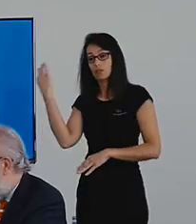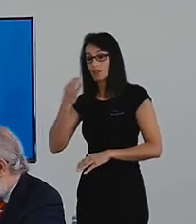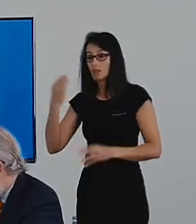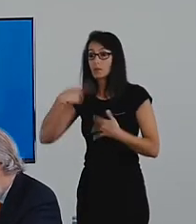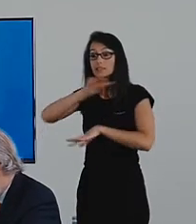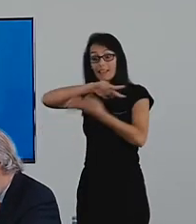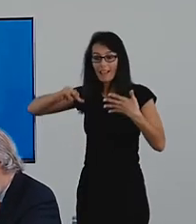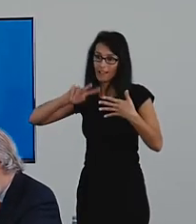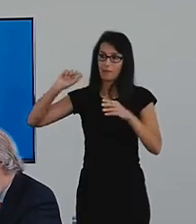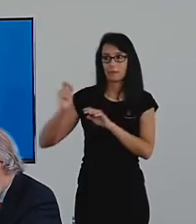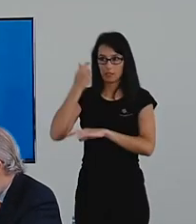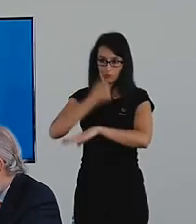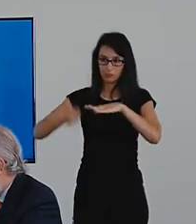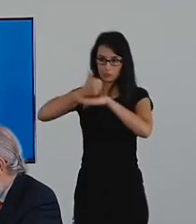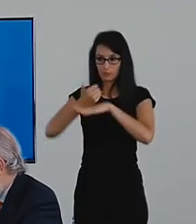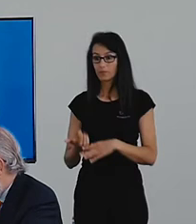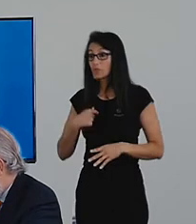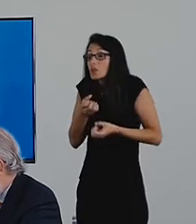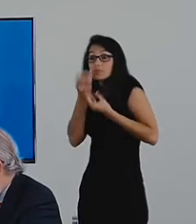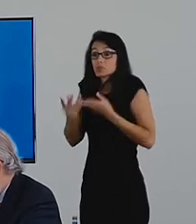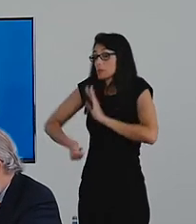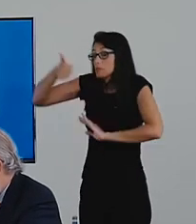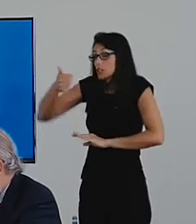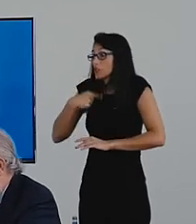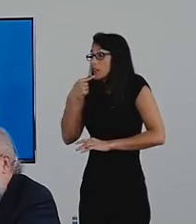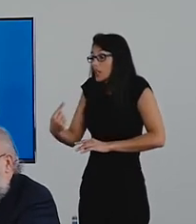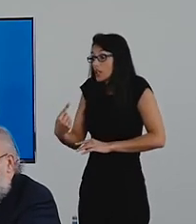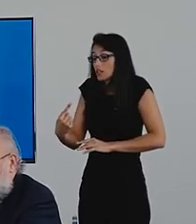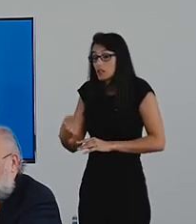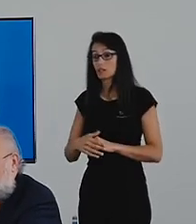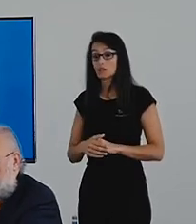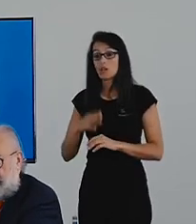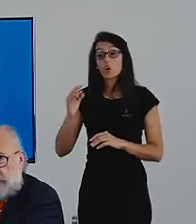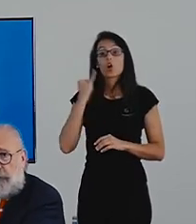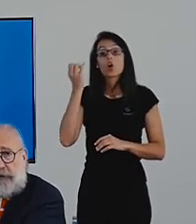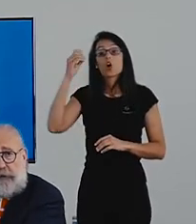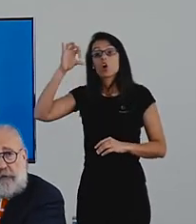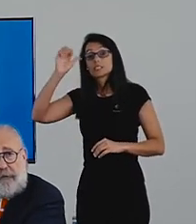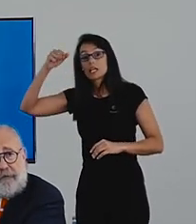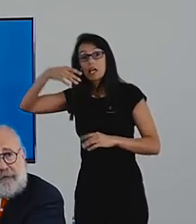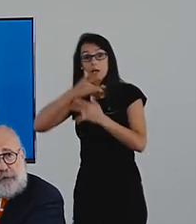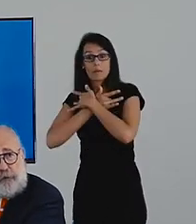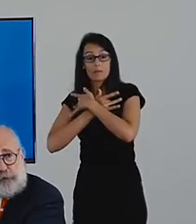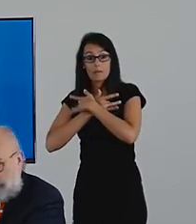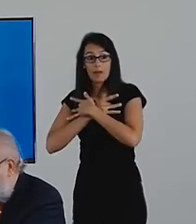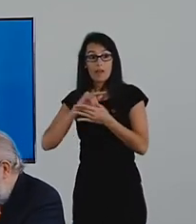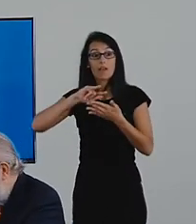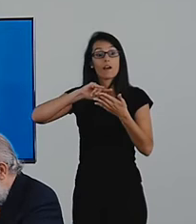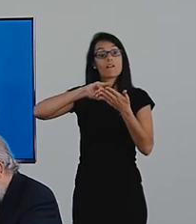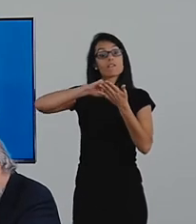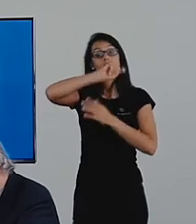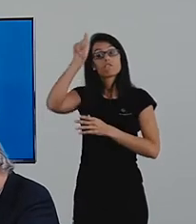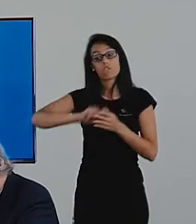llama Galicia. No tengo mucho más que decir, agradecer la presencia de José María, que es el hombre de Funteso en